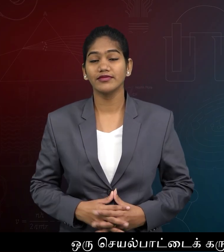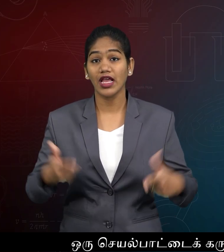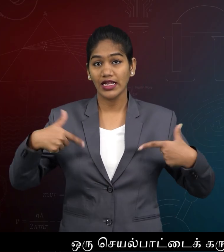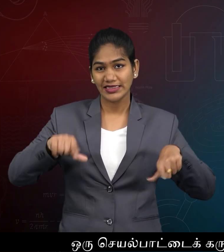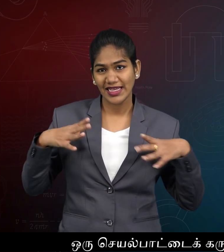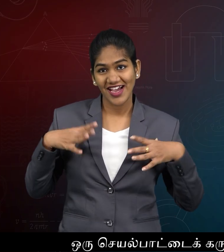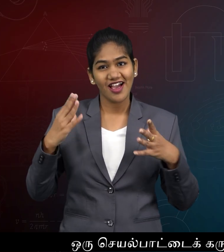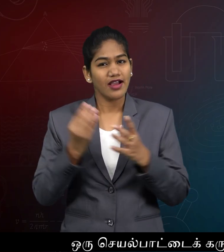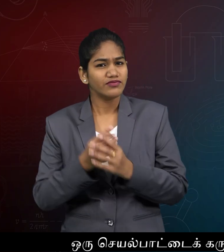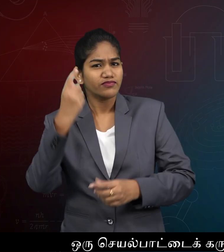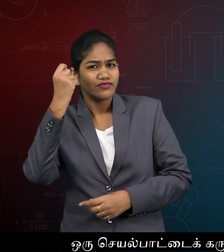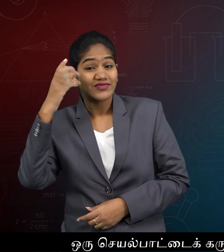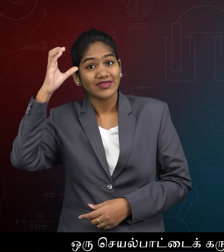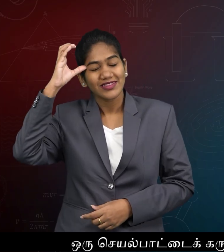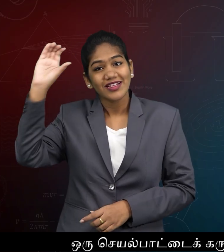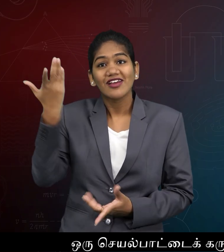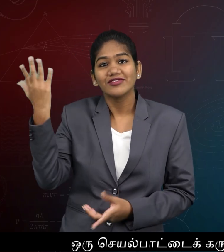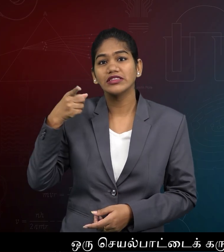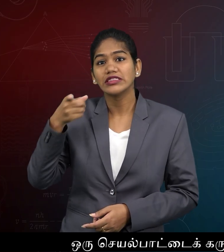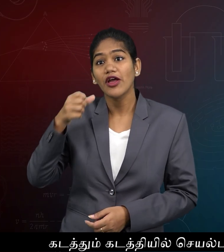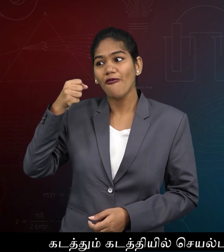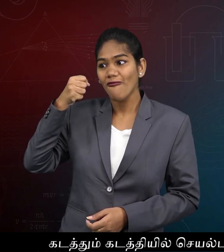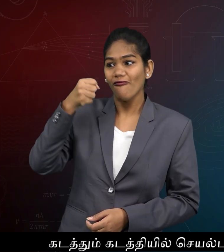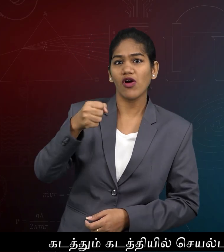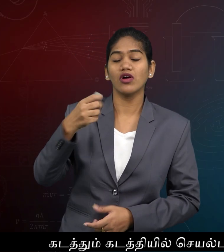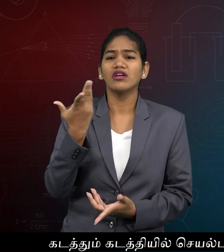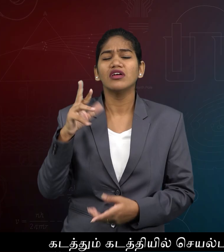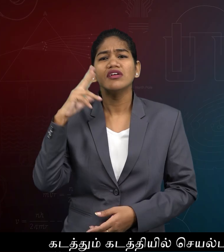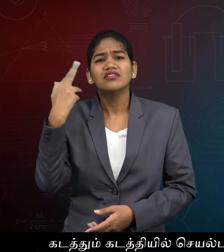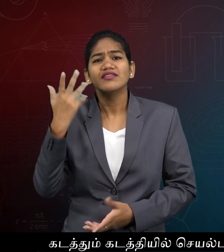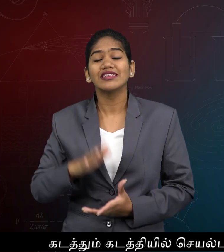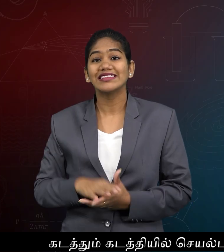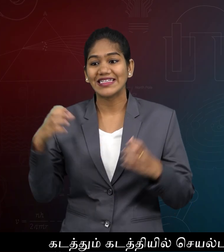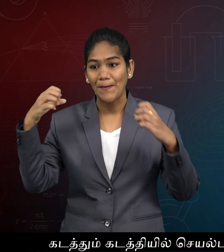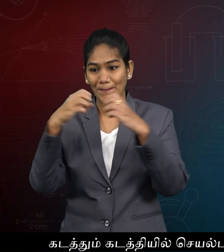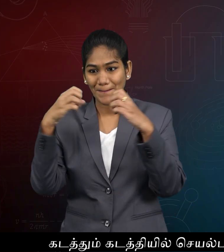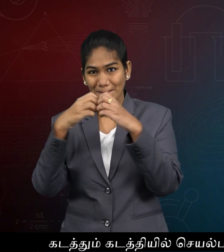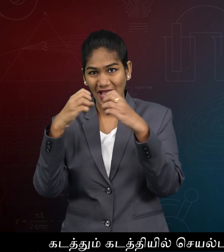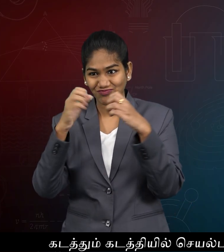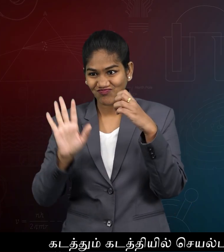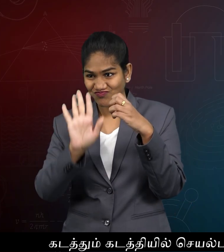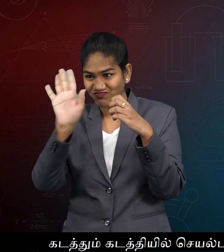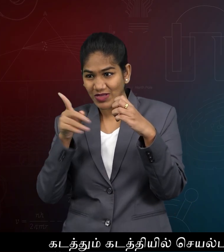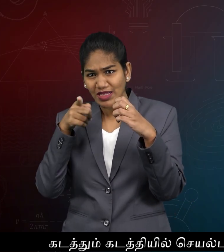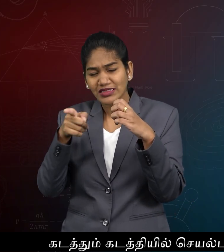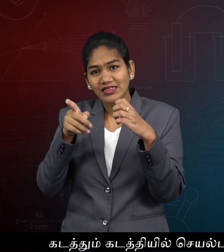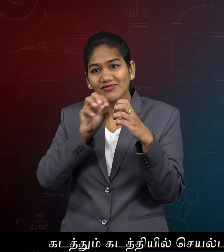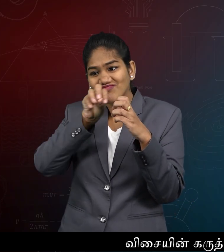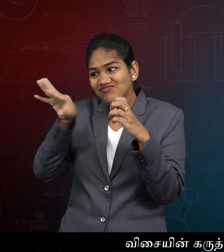ஒரு செயல்பாட்டை கருத்தில் கொண்டு மின்னோட்டத்தை கடத்தும் கடத்தியில் செயல்படும் காந்தப்புலம் காரணமாக ஏற்படும்